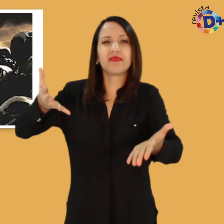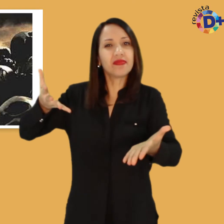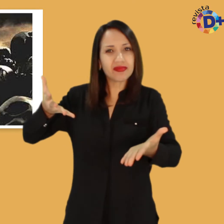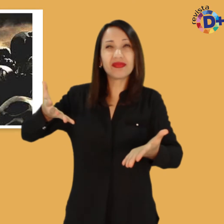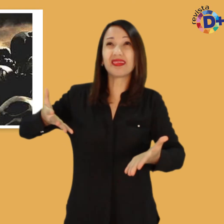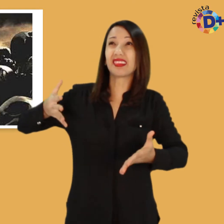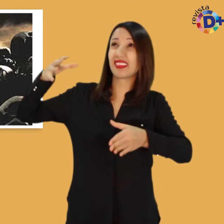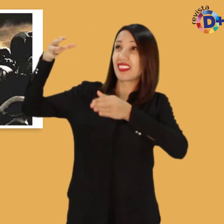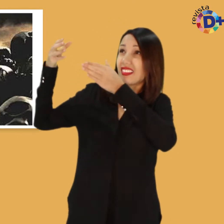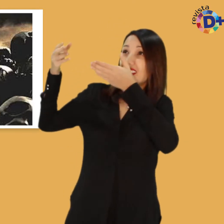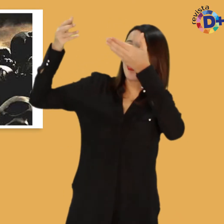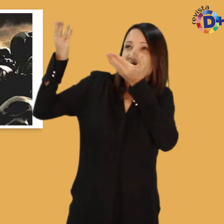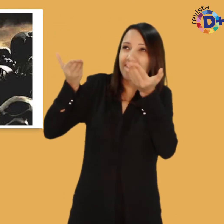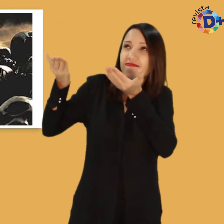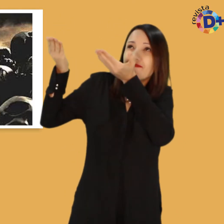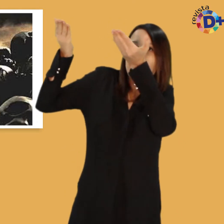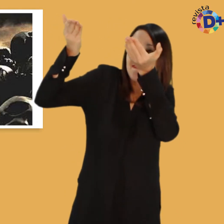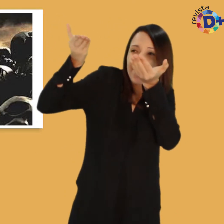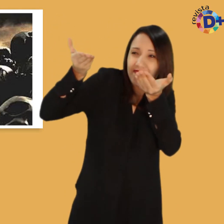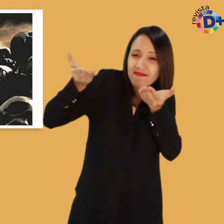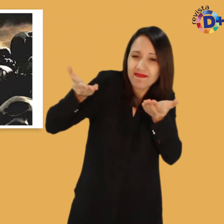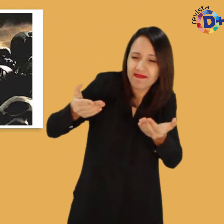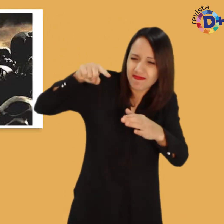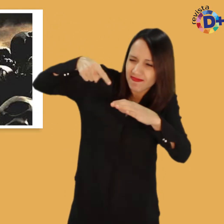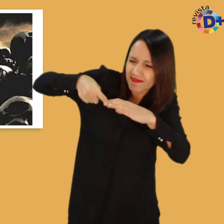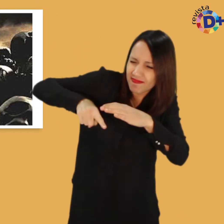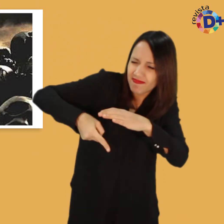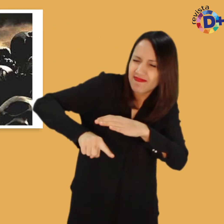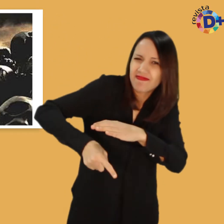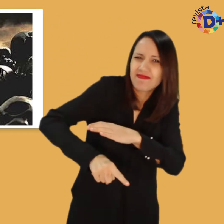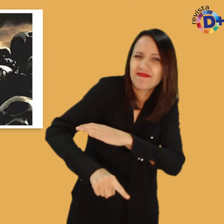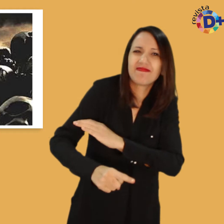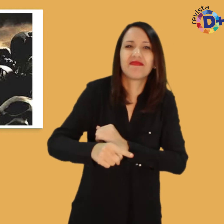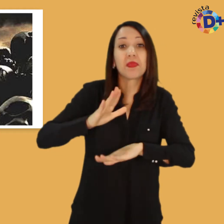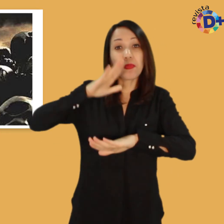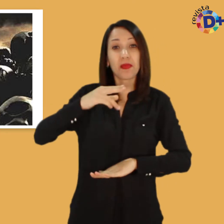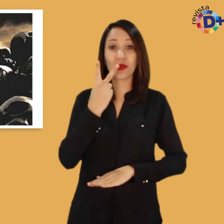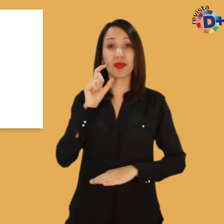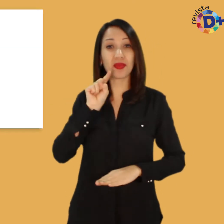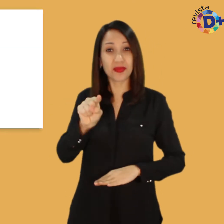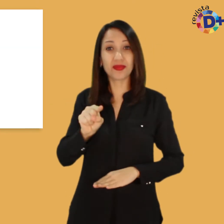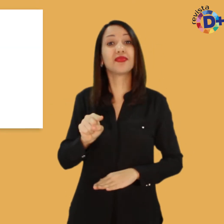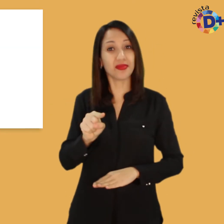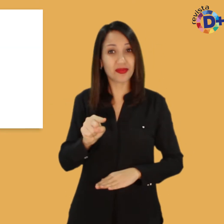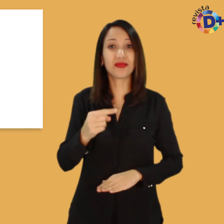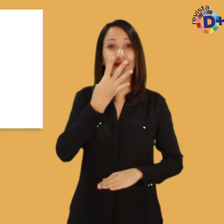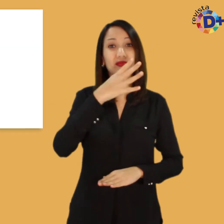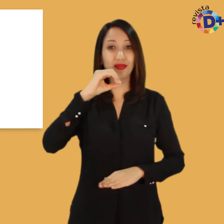Monte Taigeto, rumo a um abismo de mais de 2.400 metros de profundidade,